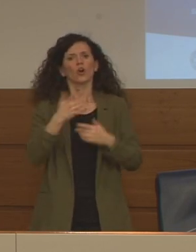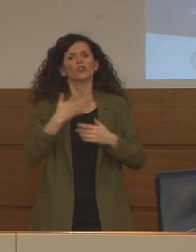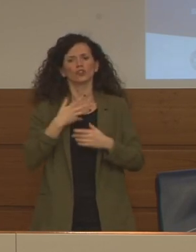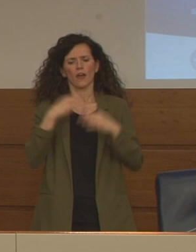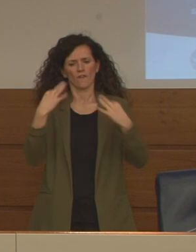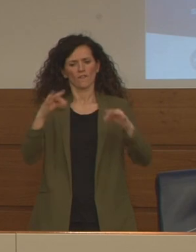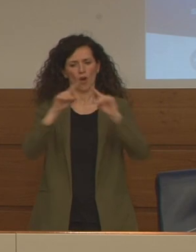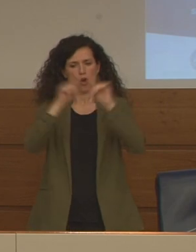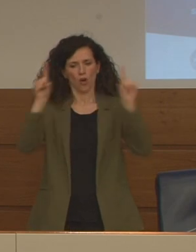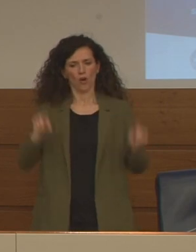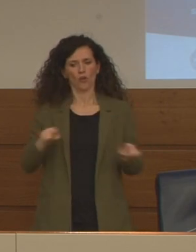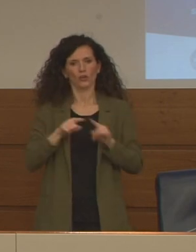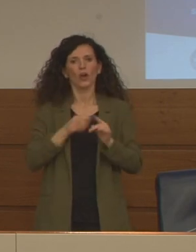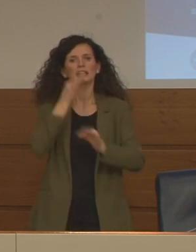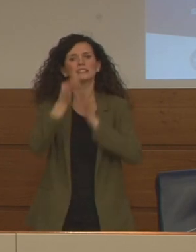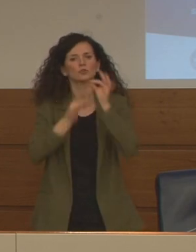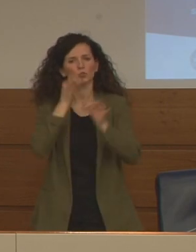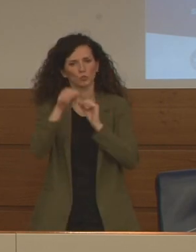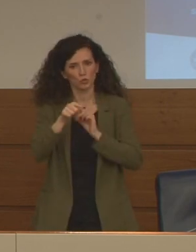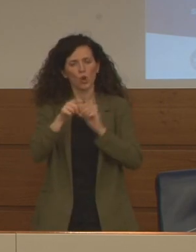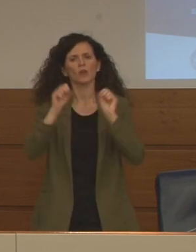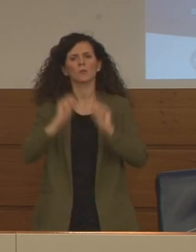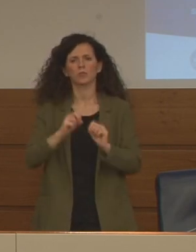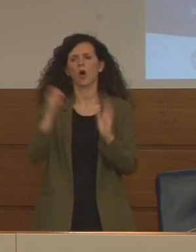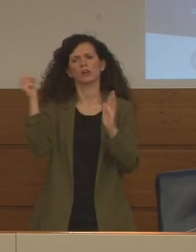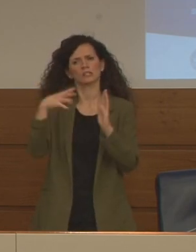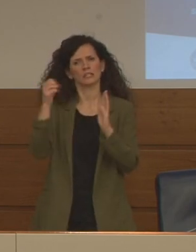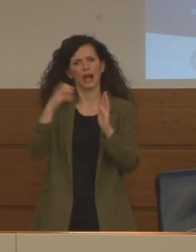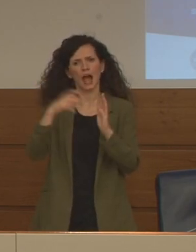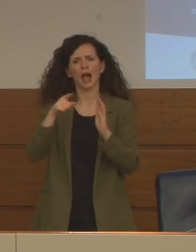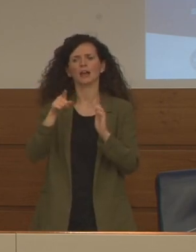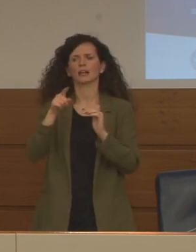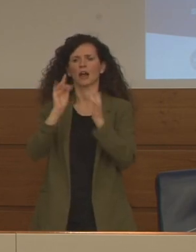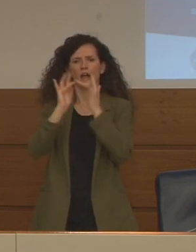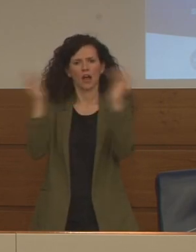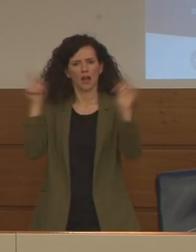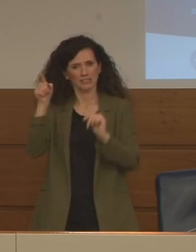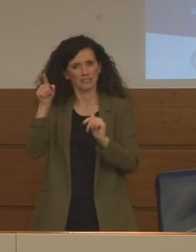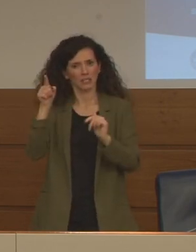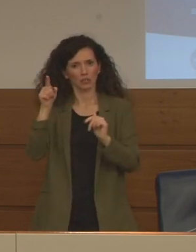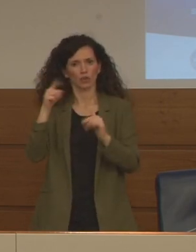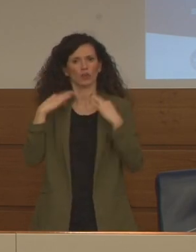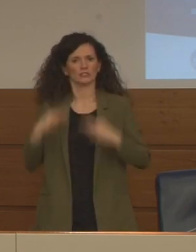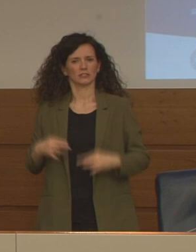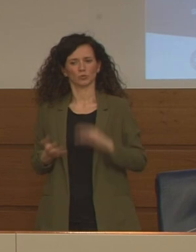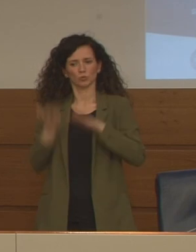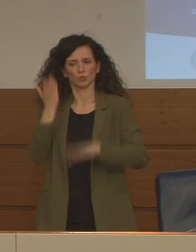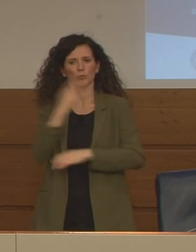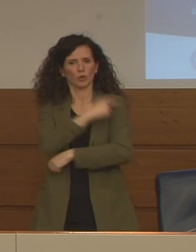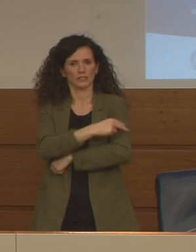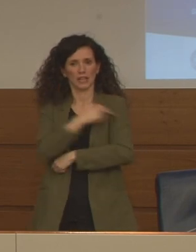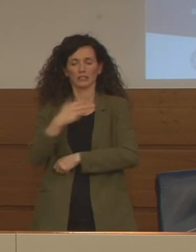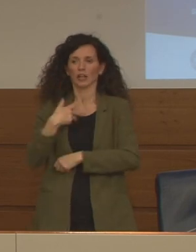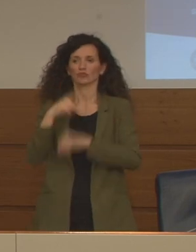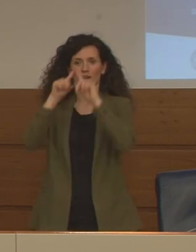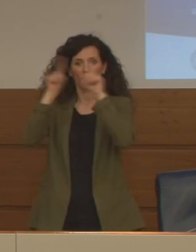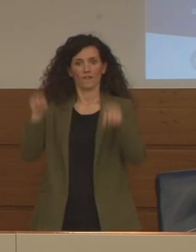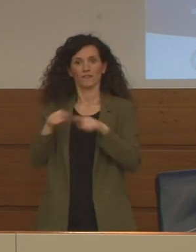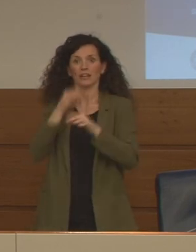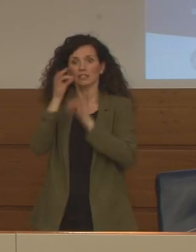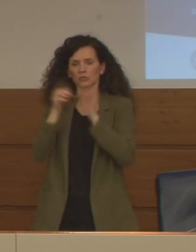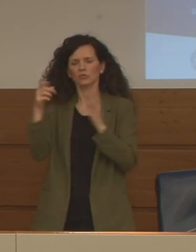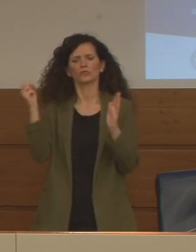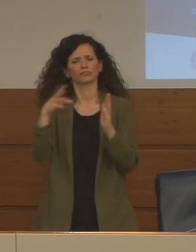di istruzione che si possono scaricare si possono scaricare e leggere dal sito dell'istituto su professionalità ma sono presenti anche